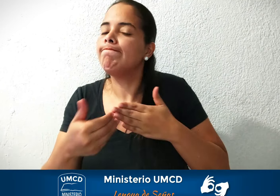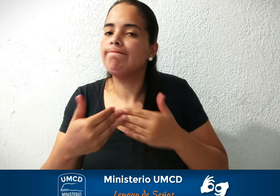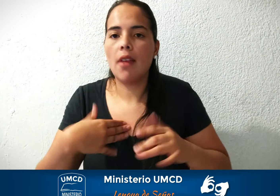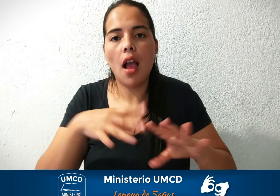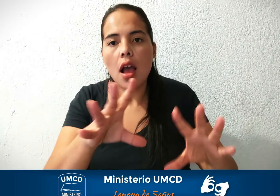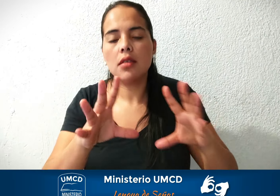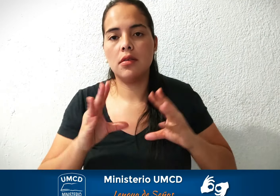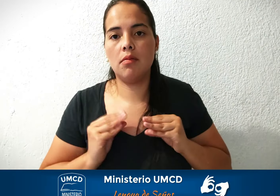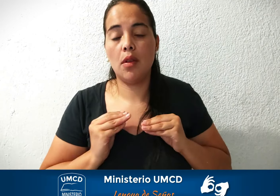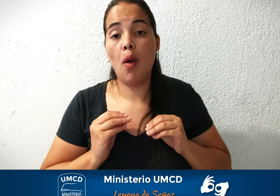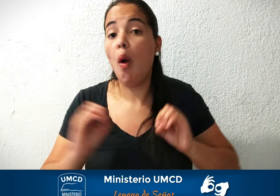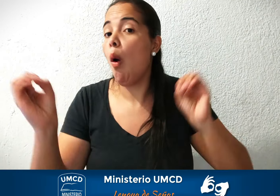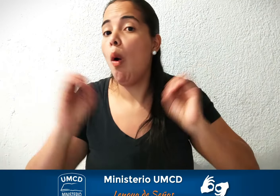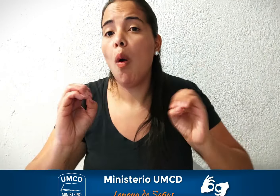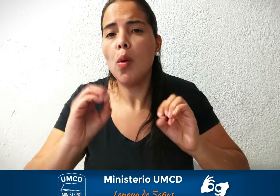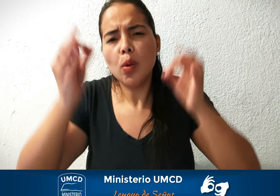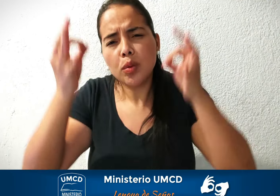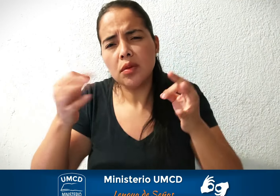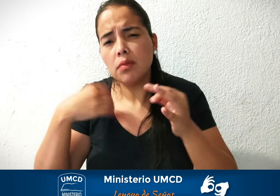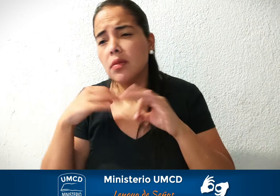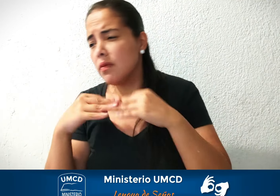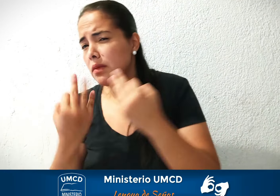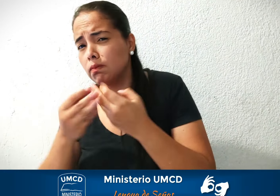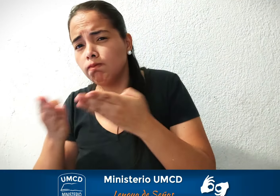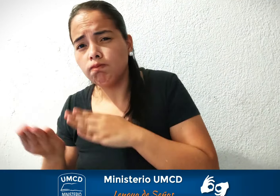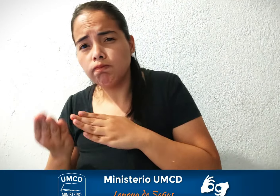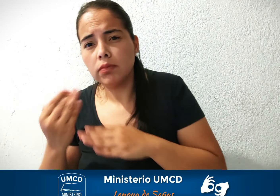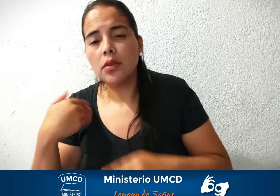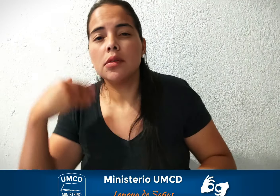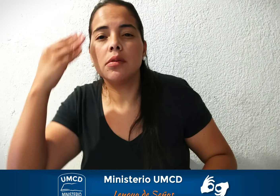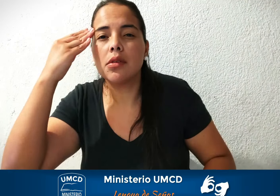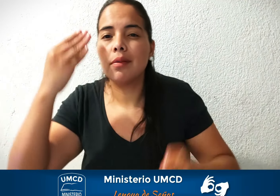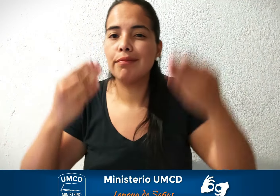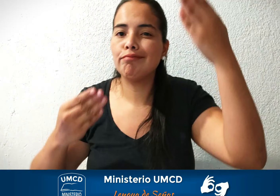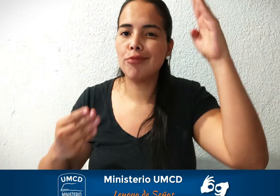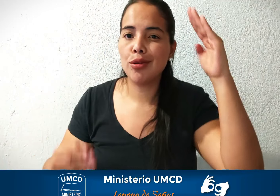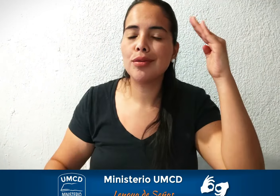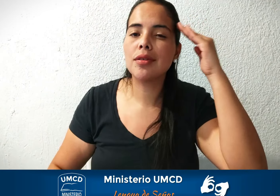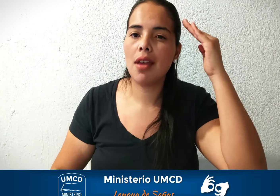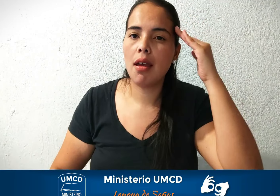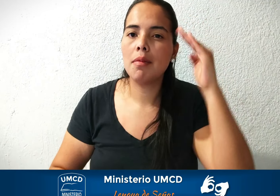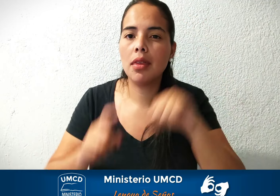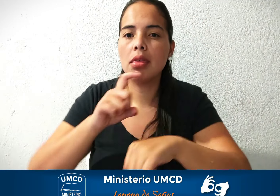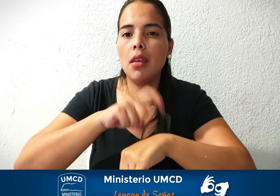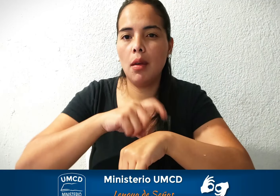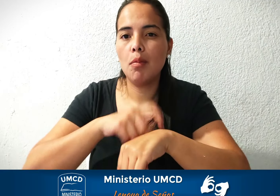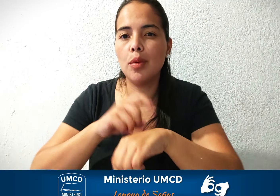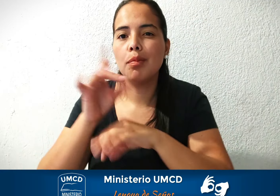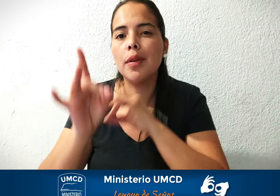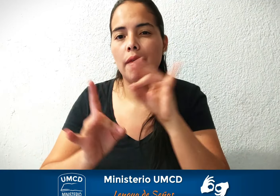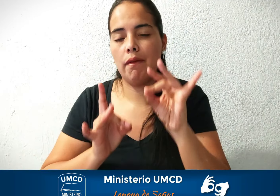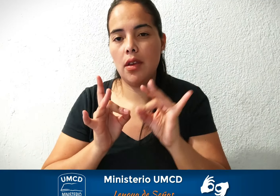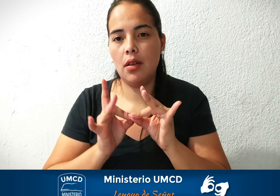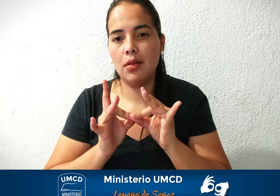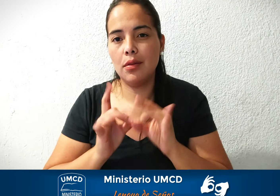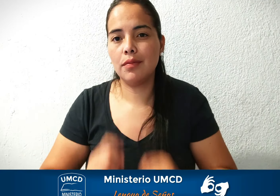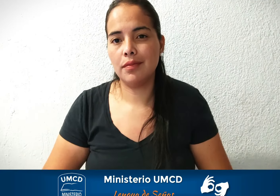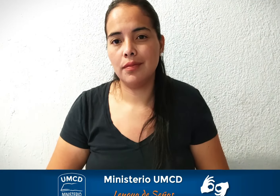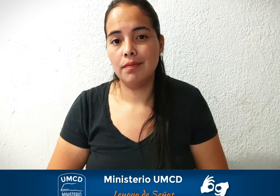sucede. O para decirlo de otra forma, todo sucede porque Dios quiere que